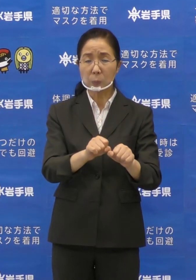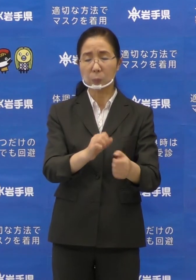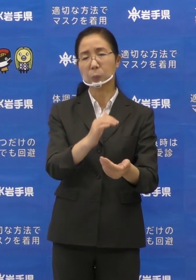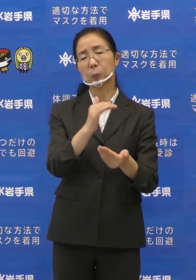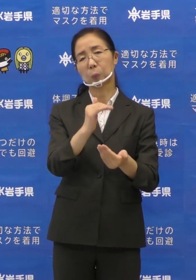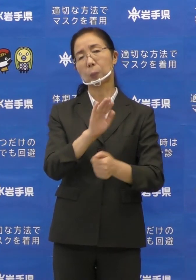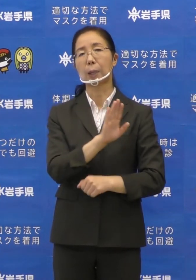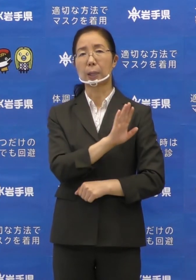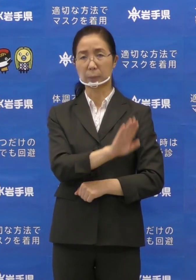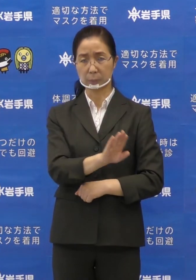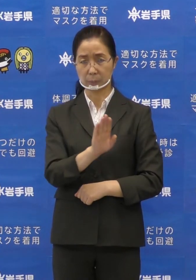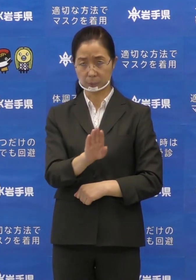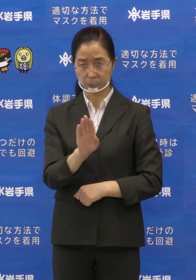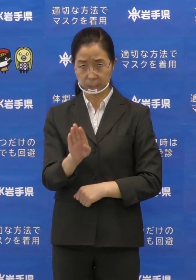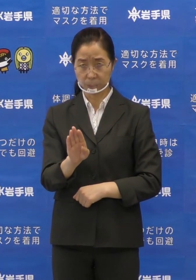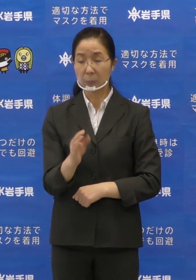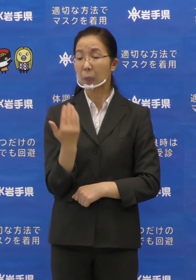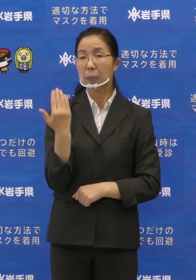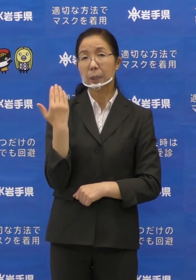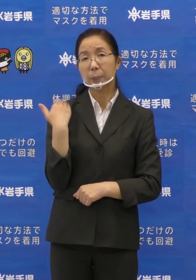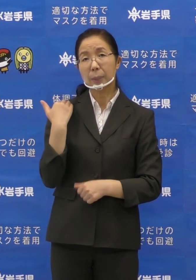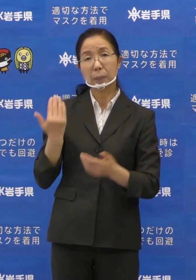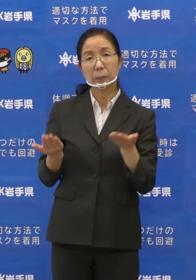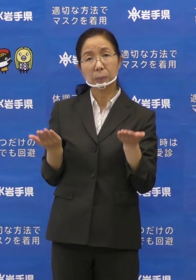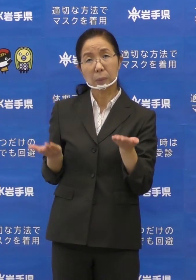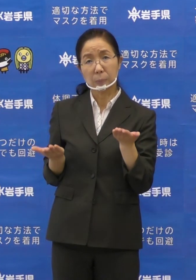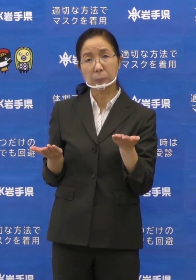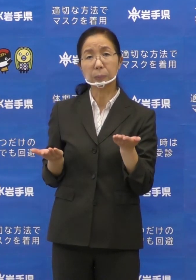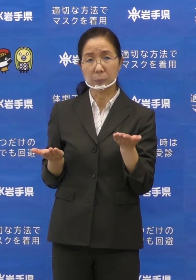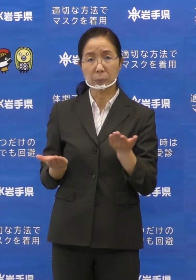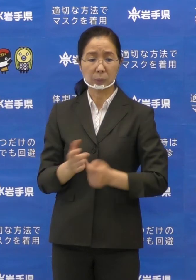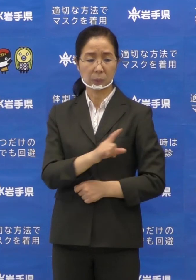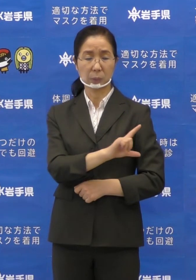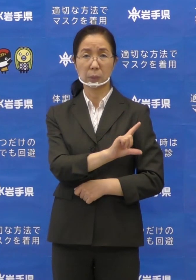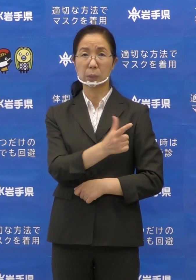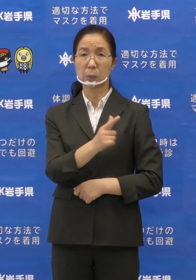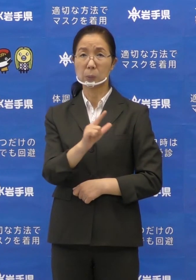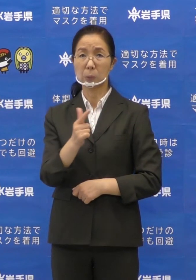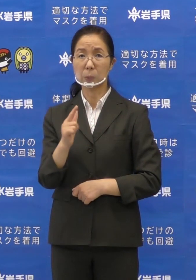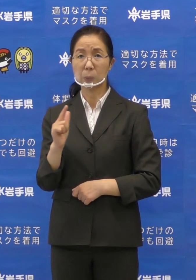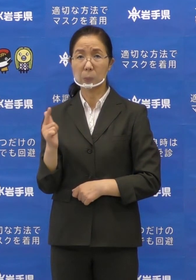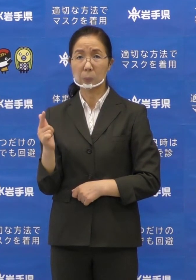ありますし、まあ、過去からさまざま